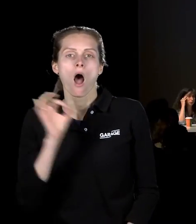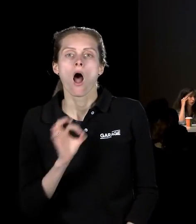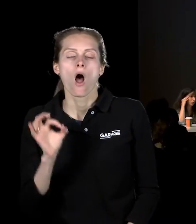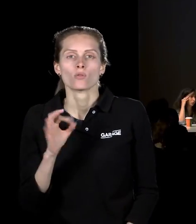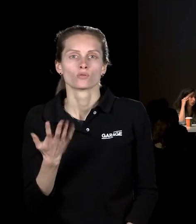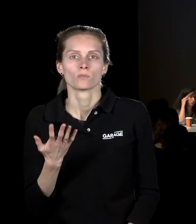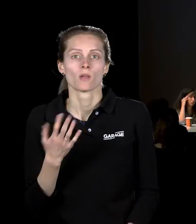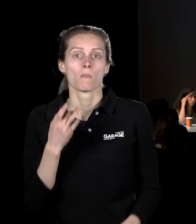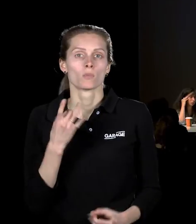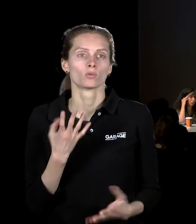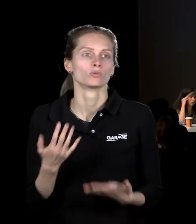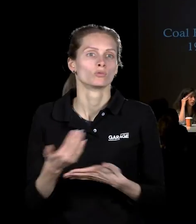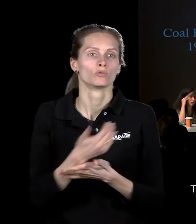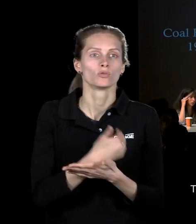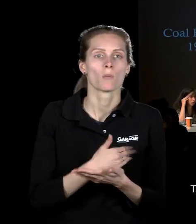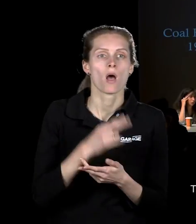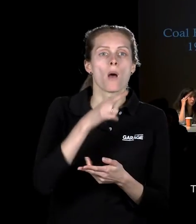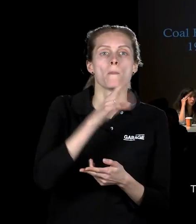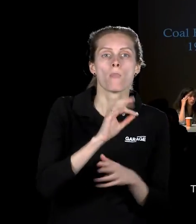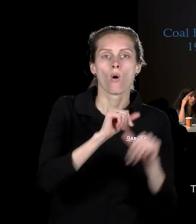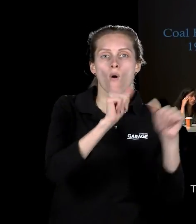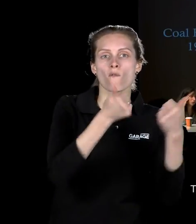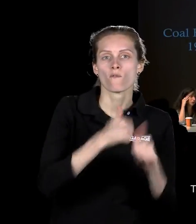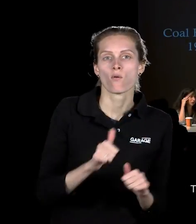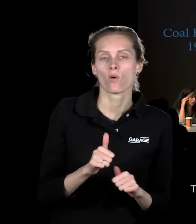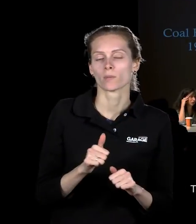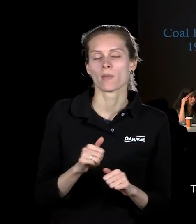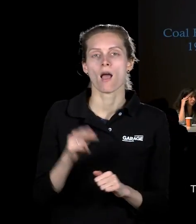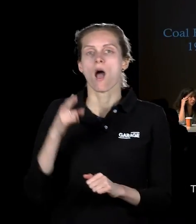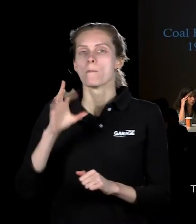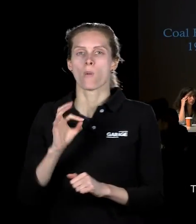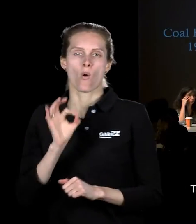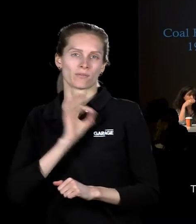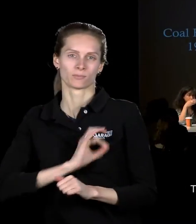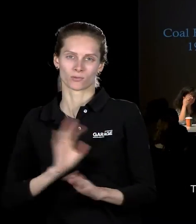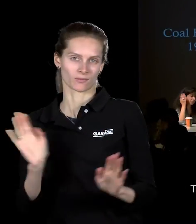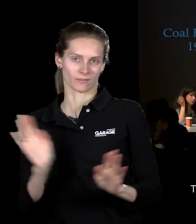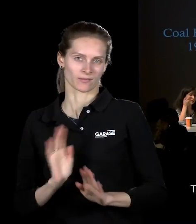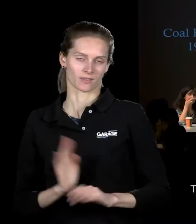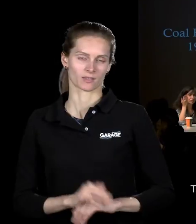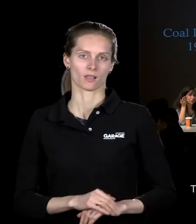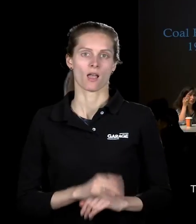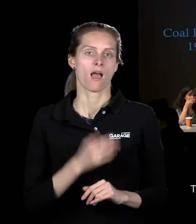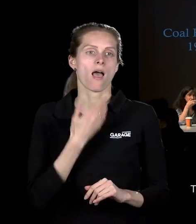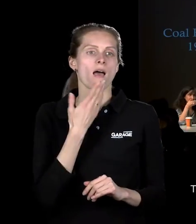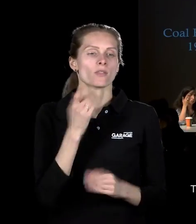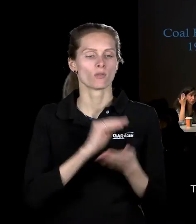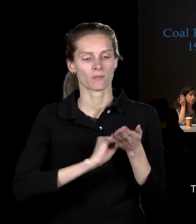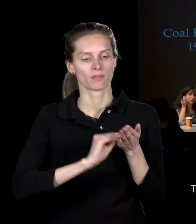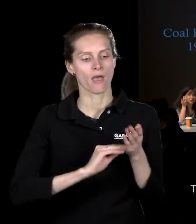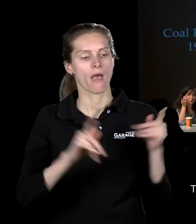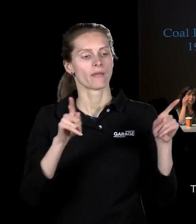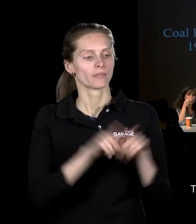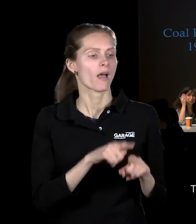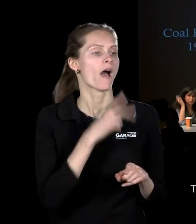Они собраны по форме, а не по функциям. Там нету подписи. Вот так выглядит этот самый, так это выглядит